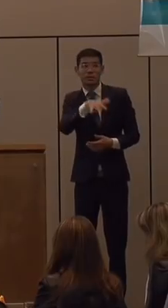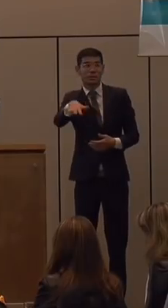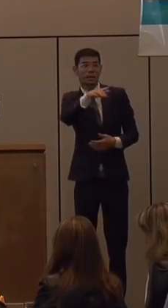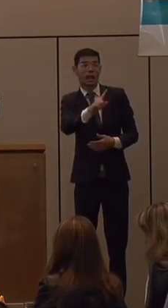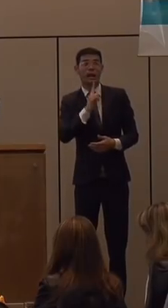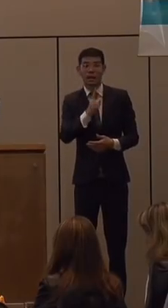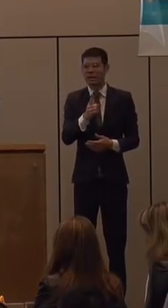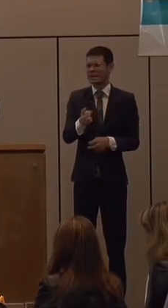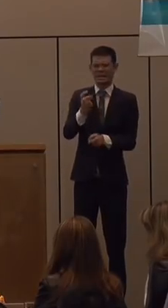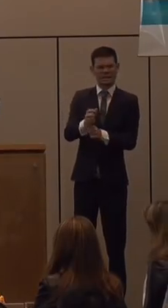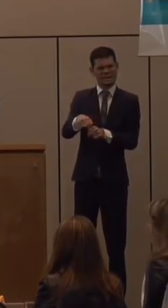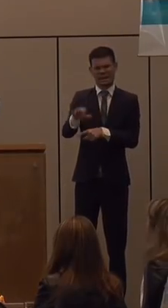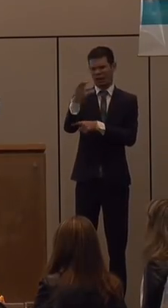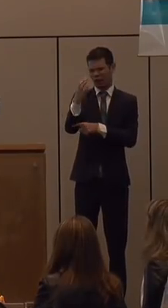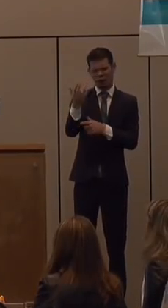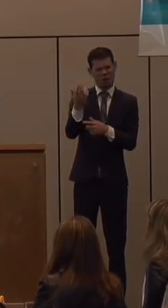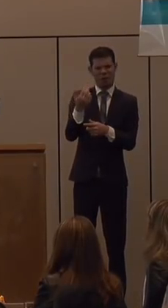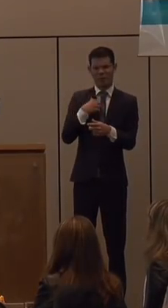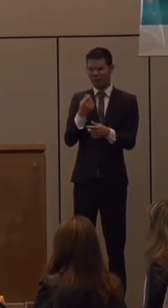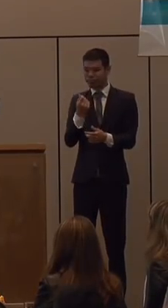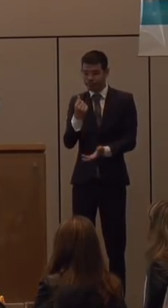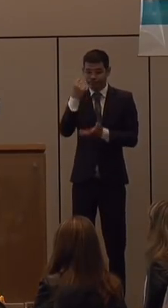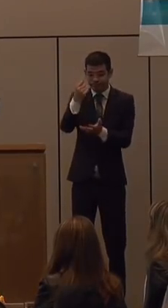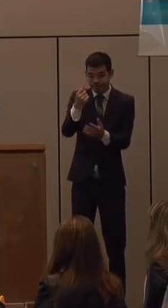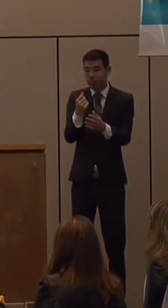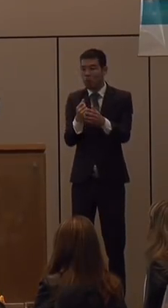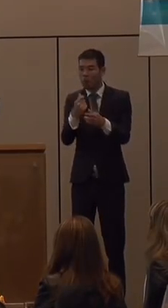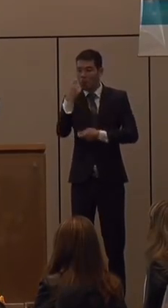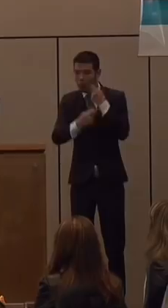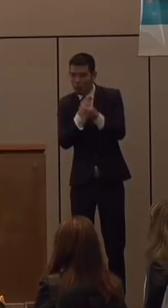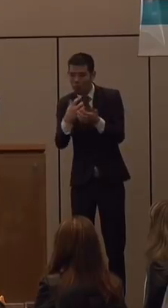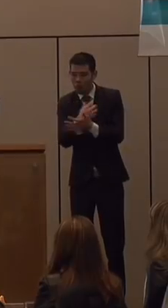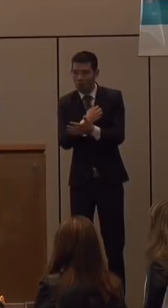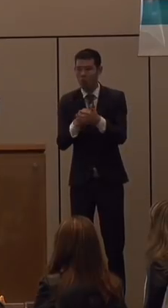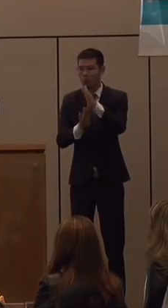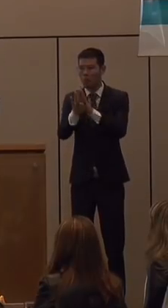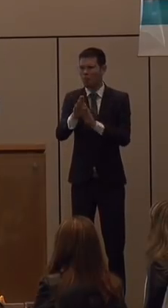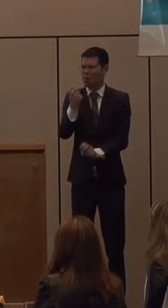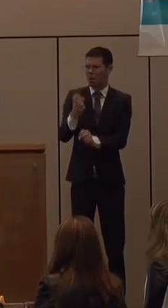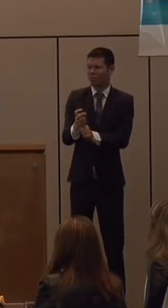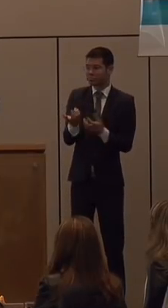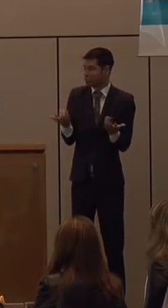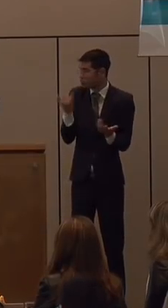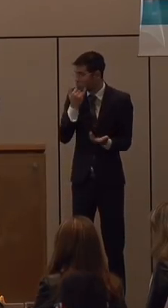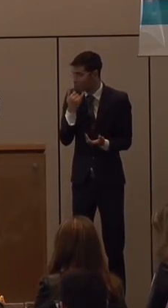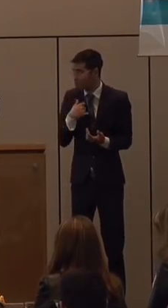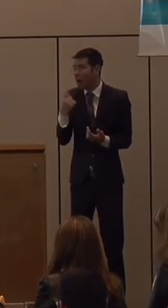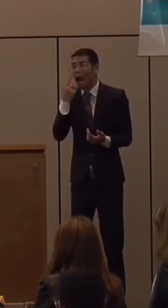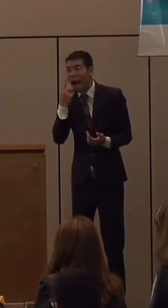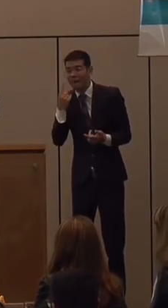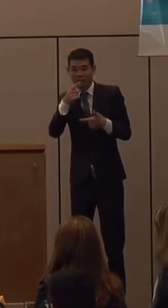irse a otros países entonces que ha pasado con la inversión porque si uno mira las estadísticas de los últimos